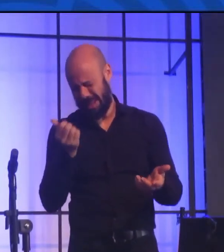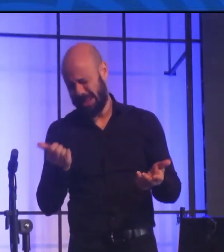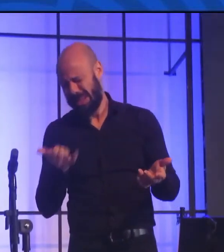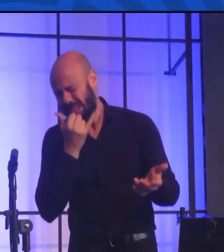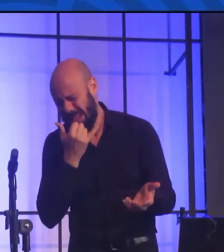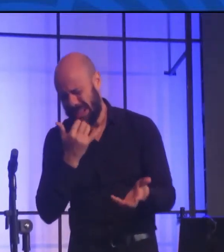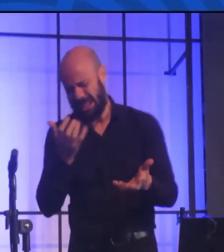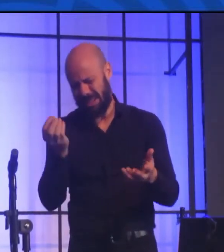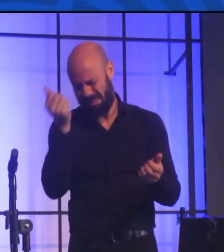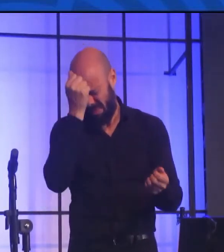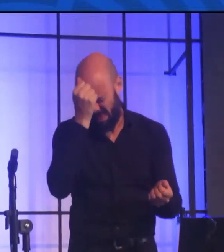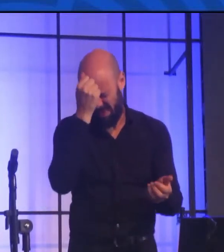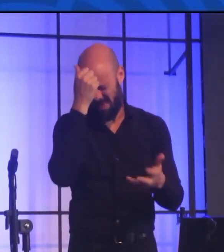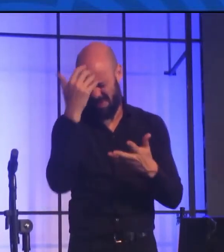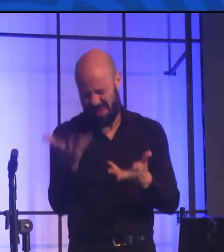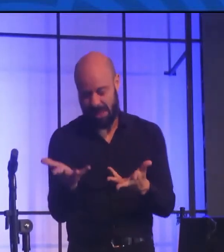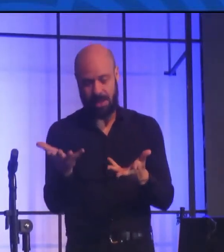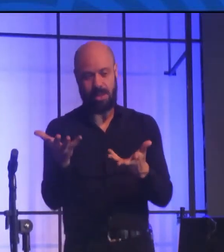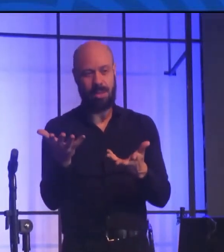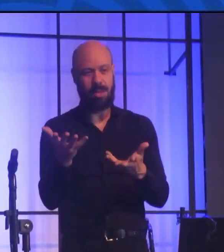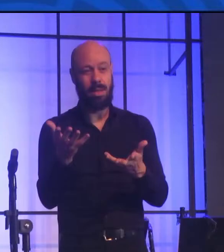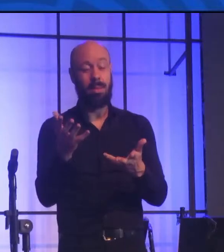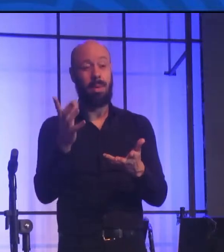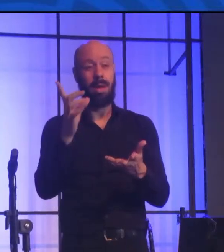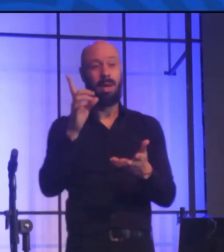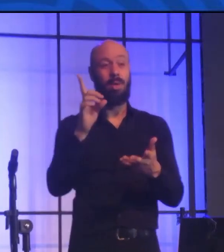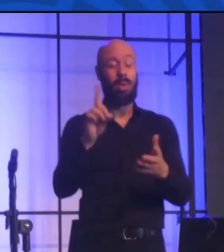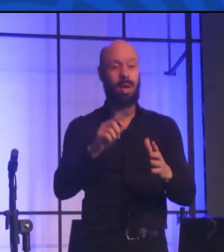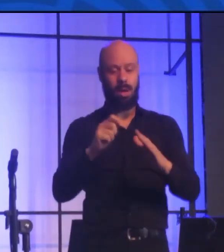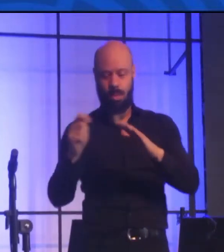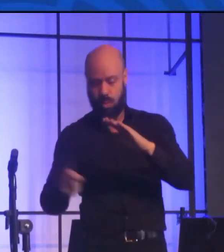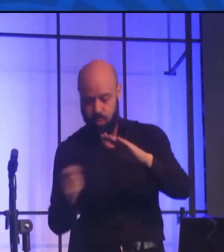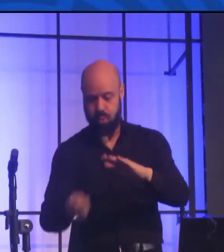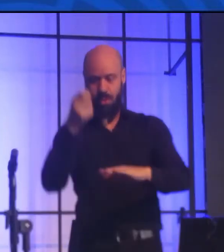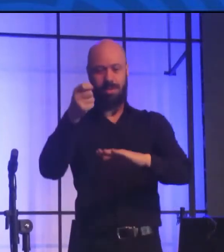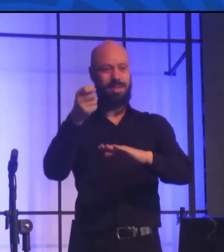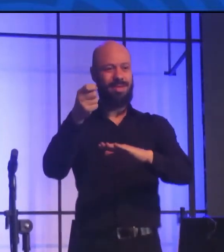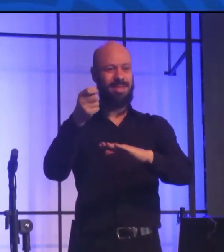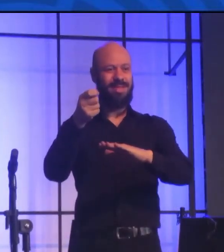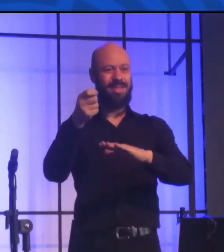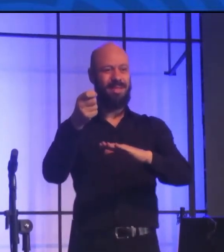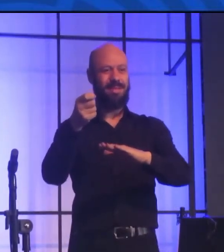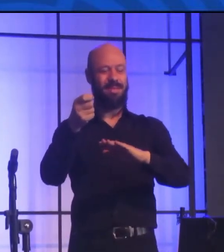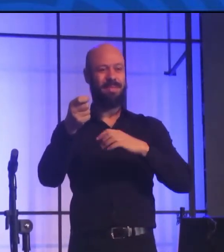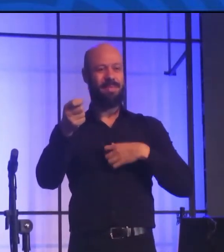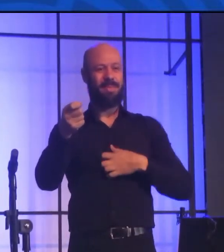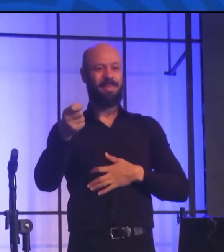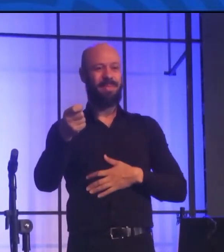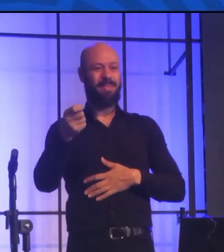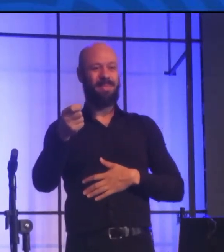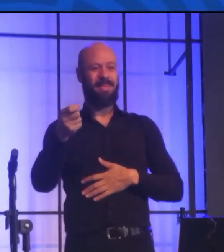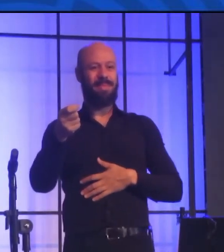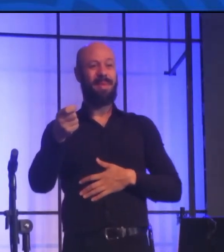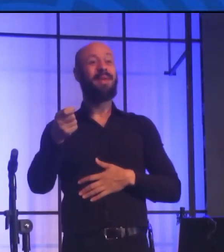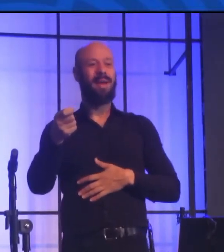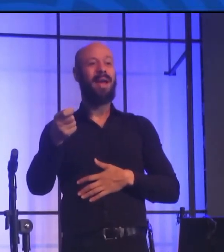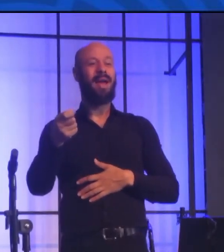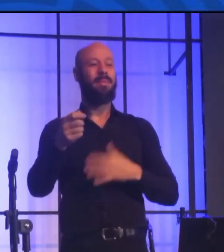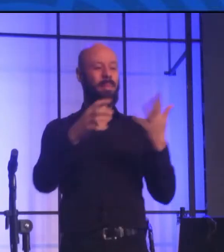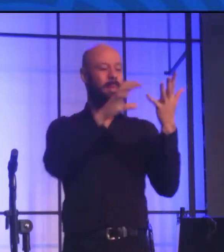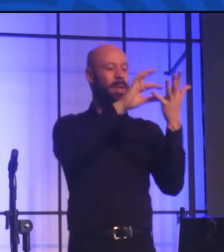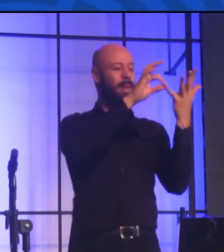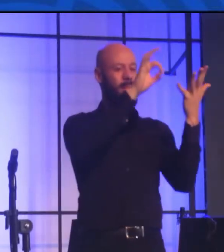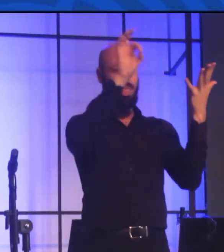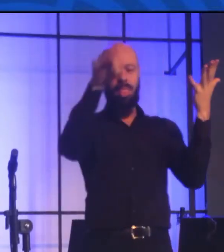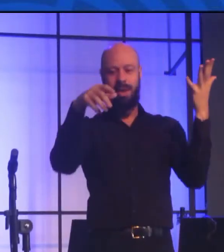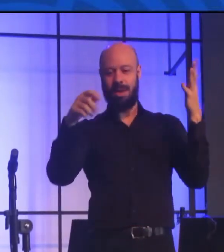Deus podia trazer à tona. E o ferro flutuou, e Eliseu disse, agora você tem que pegar ele.